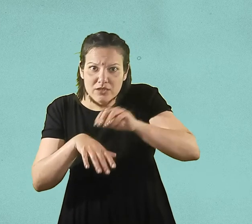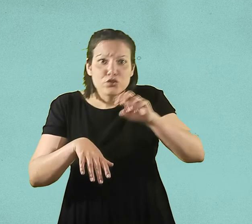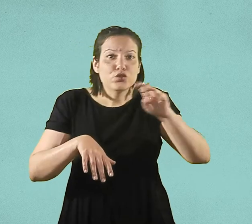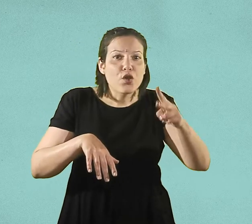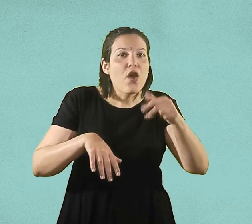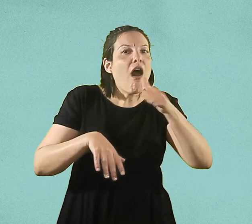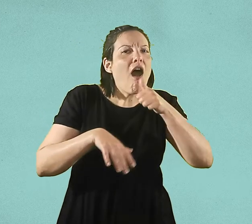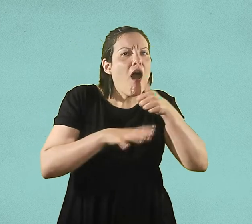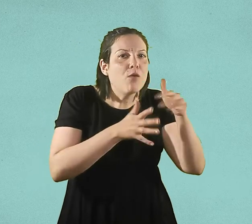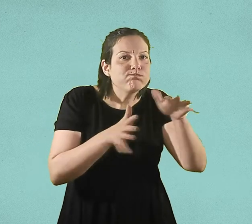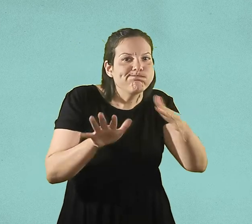marinas.